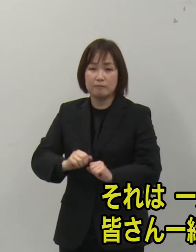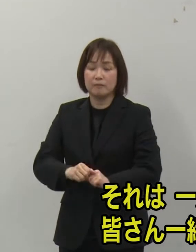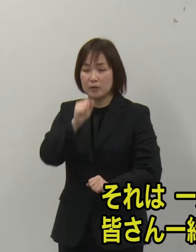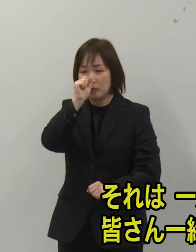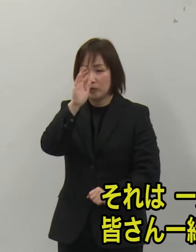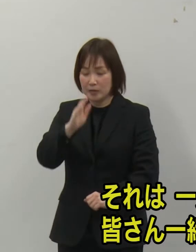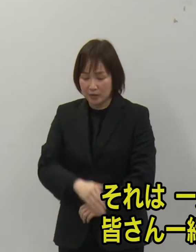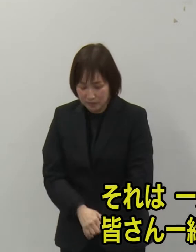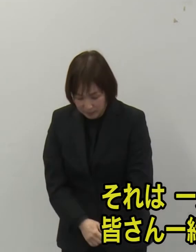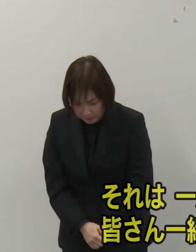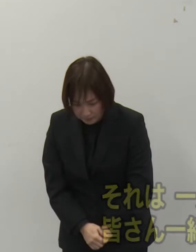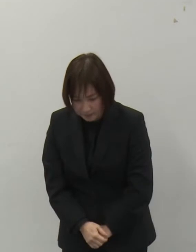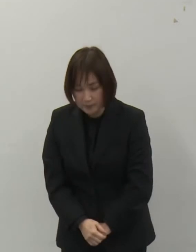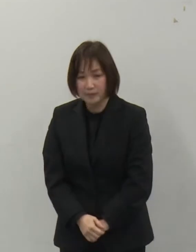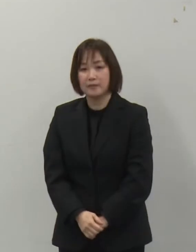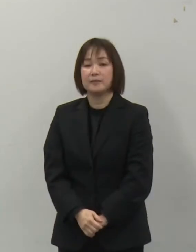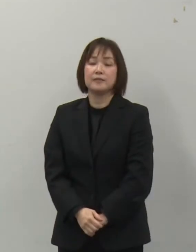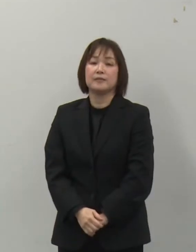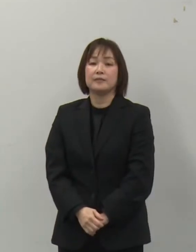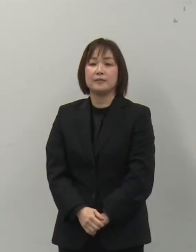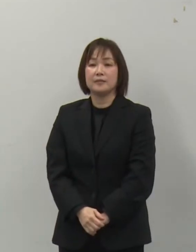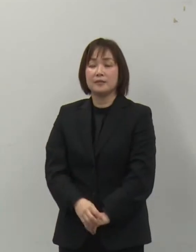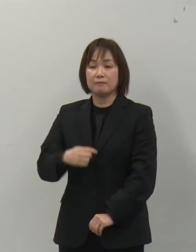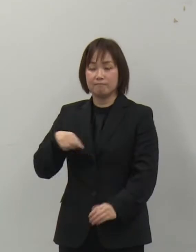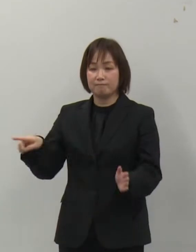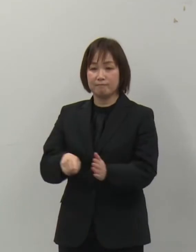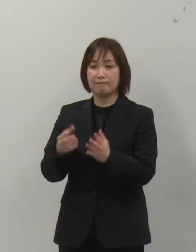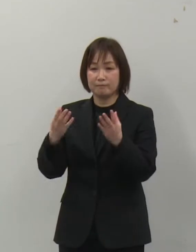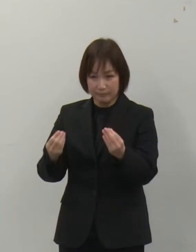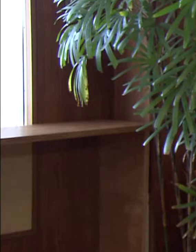よろしくお願い申し上げます。